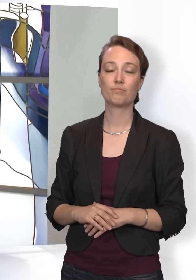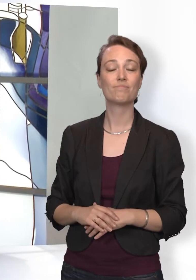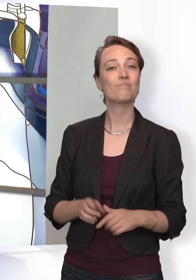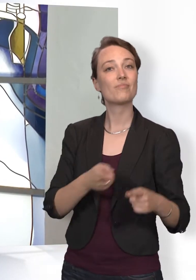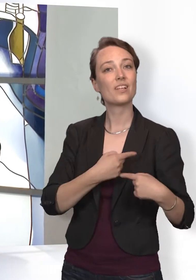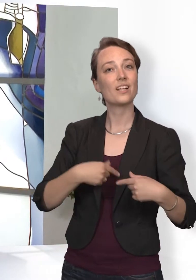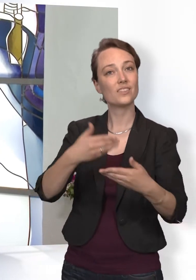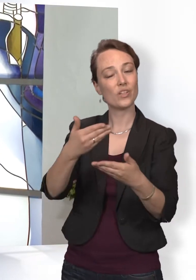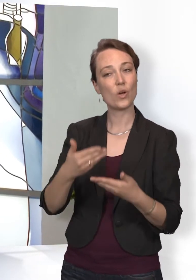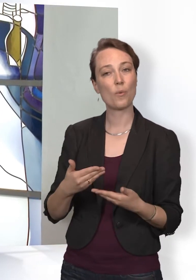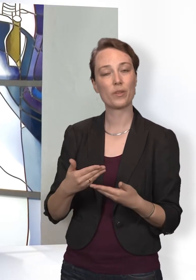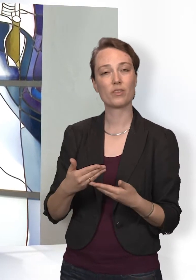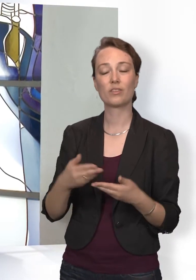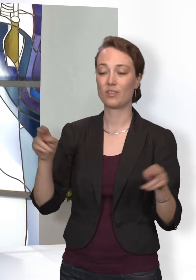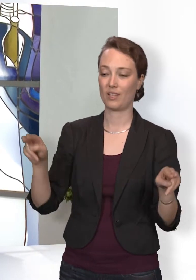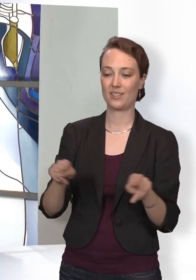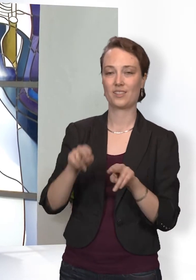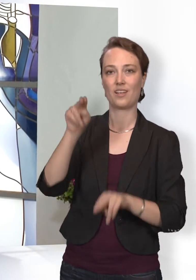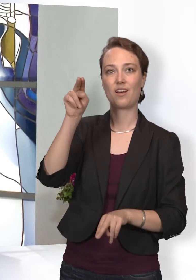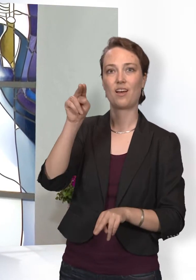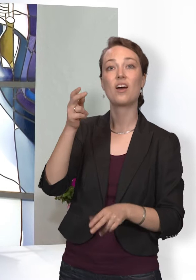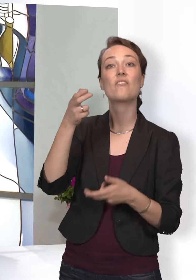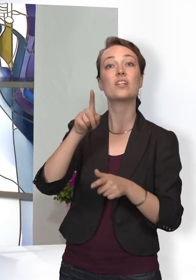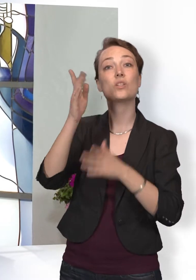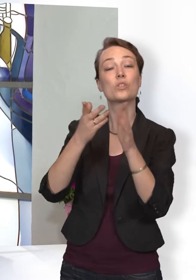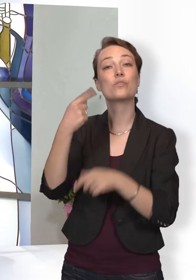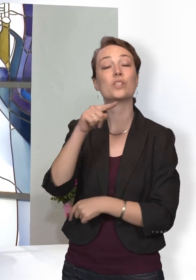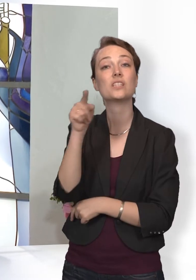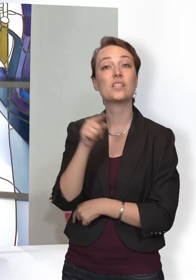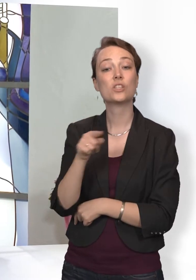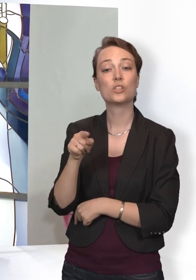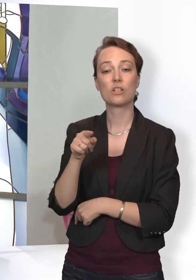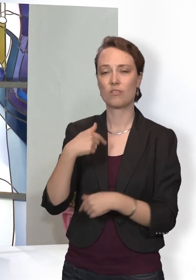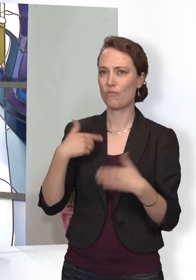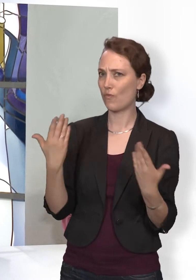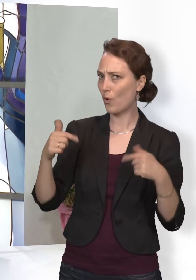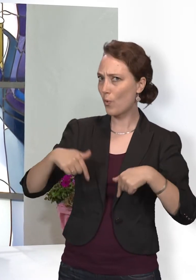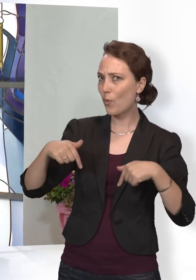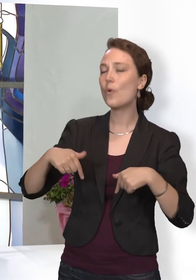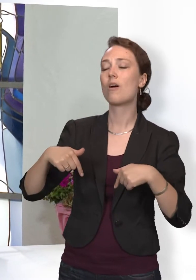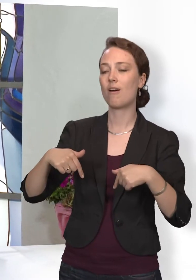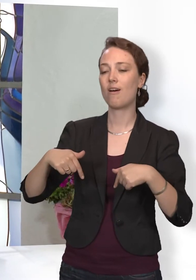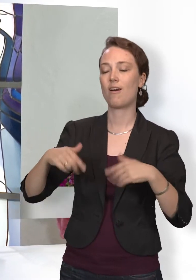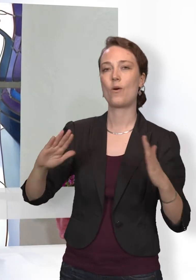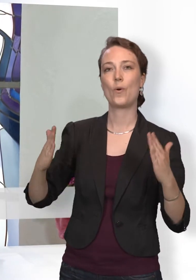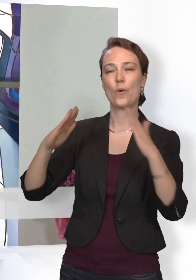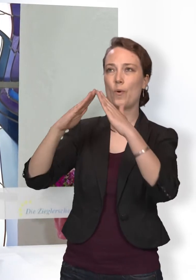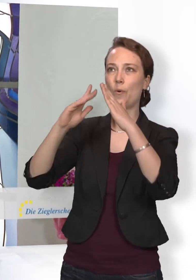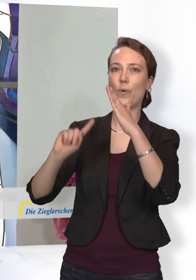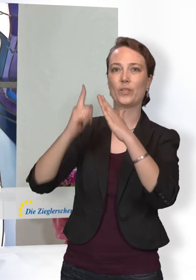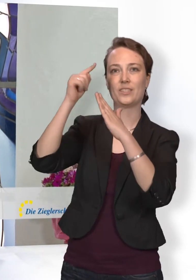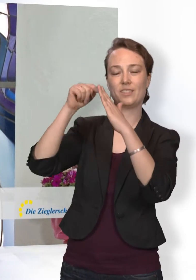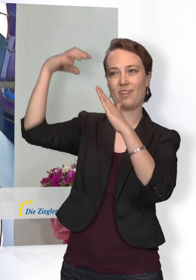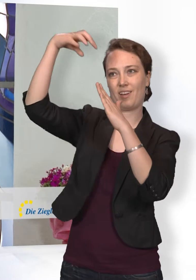Herzlich willkommen zur Stunde des Höchsten, dem Fernsehgottesdienst der Zieglerschen hier aus der Kapelle auf dem Höchsten.